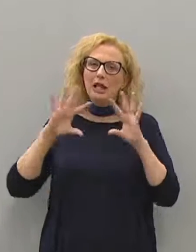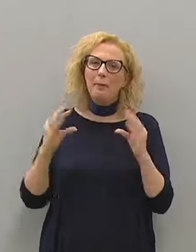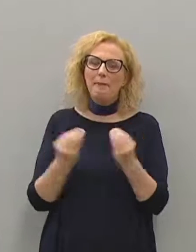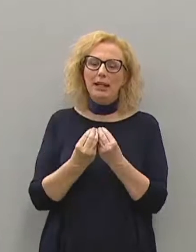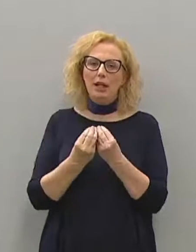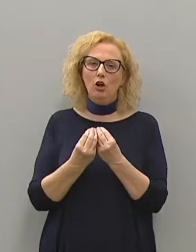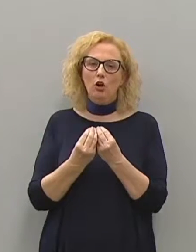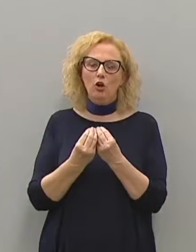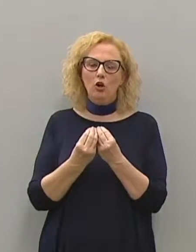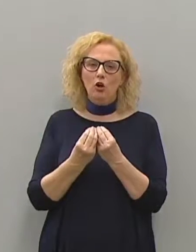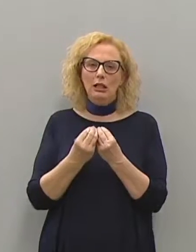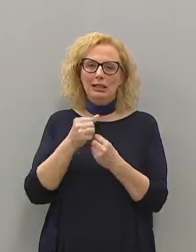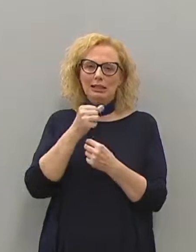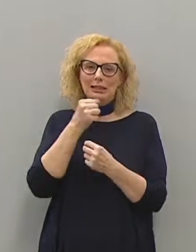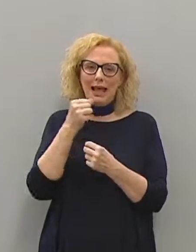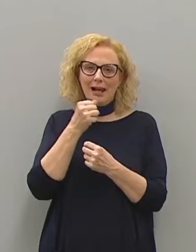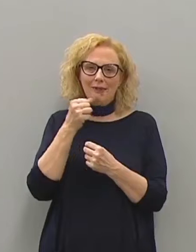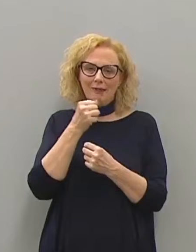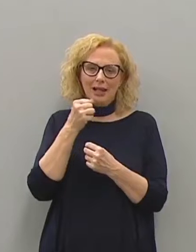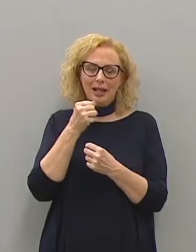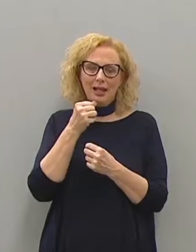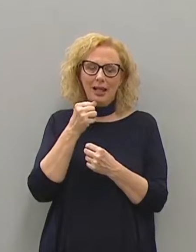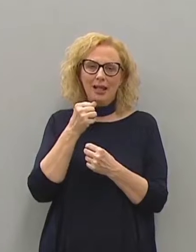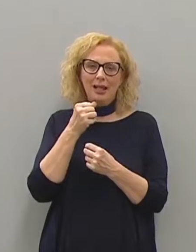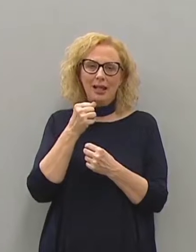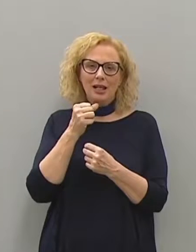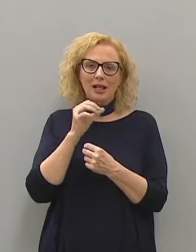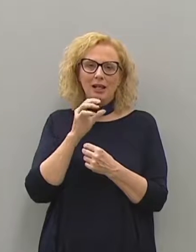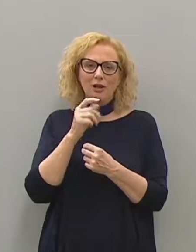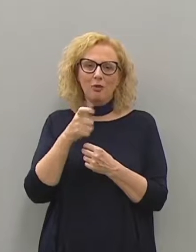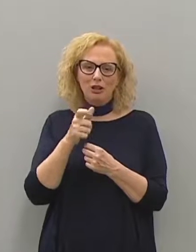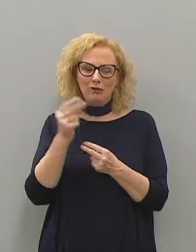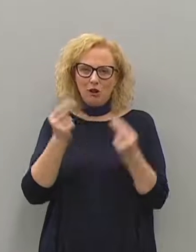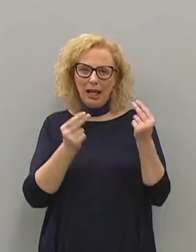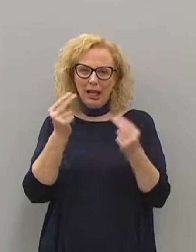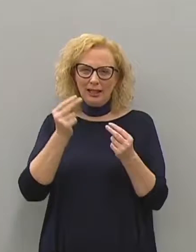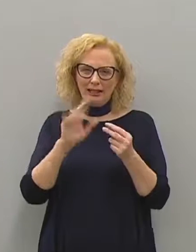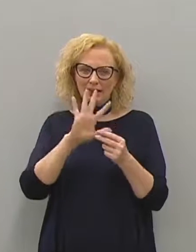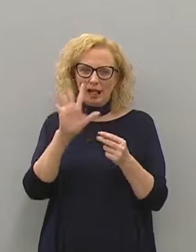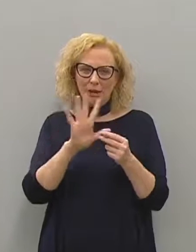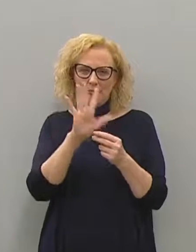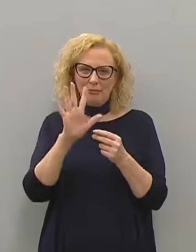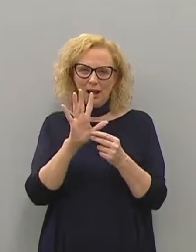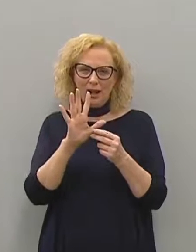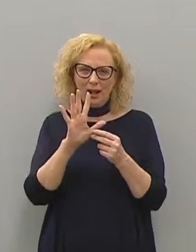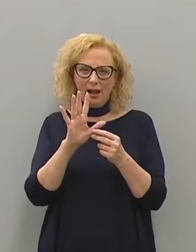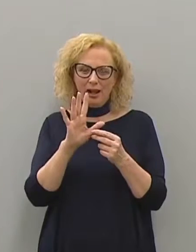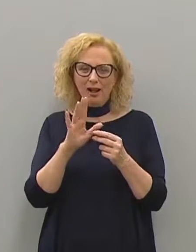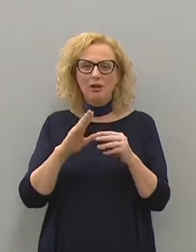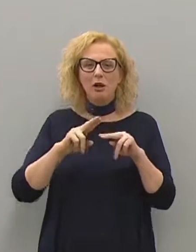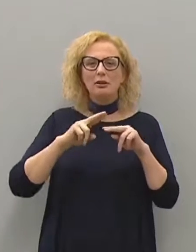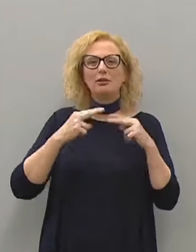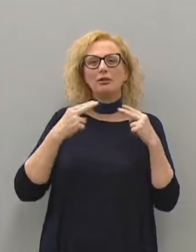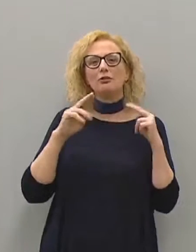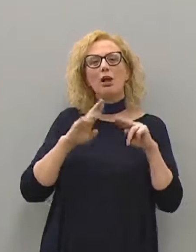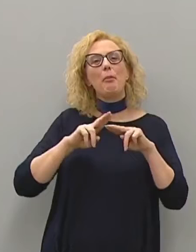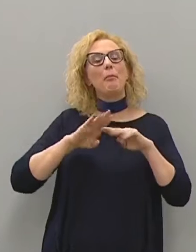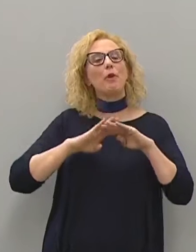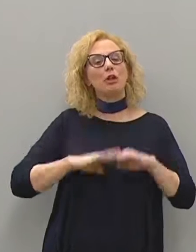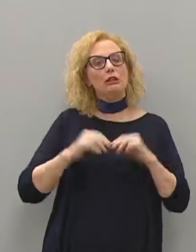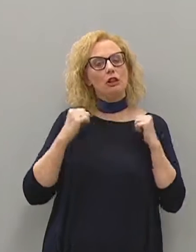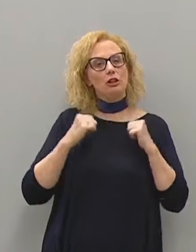dirimere un dato che sembra non collimare con quanto comunicato dalla protezione civile in particolare